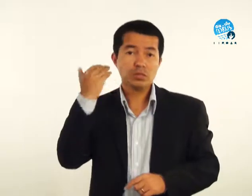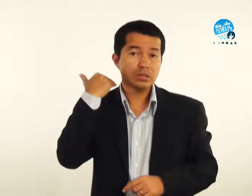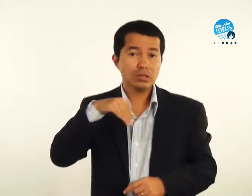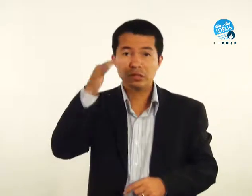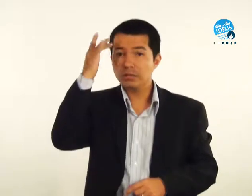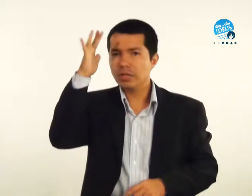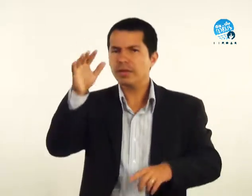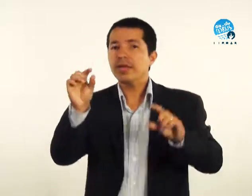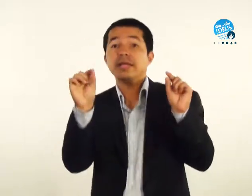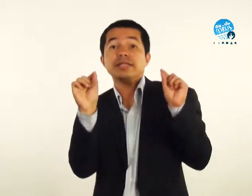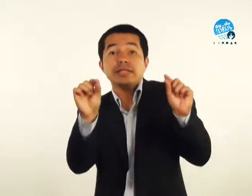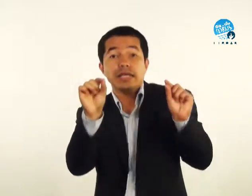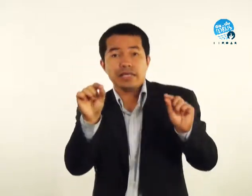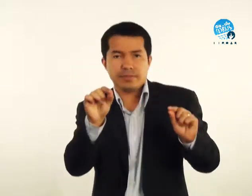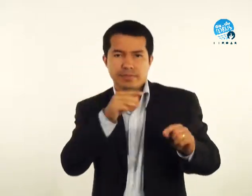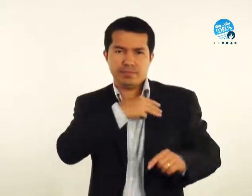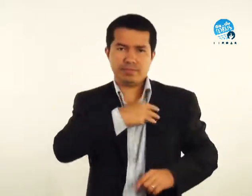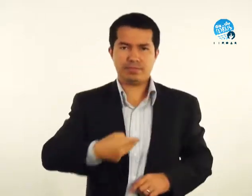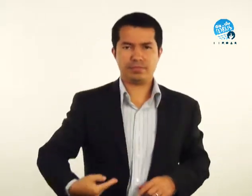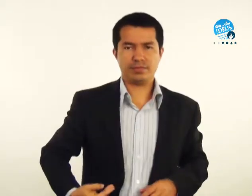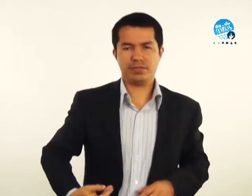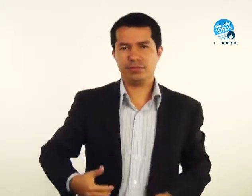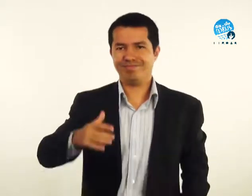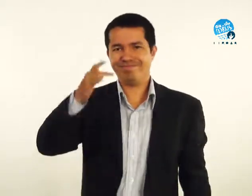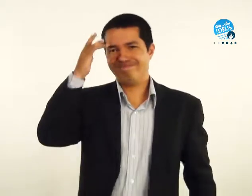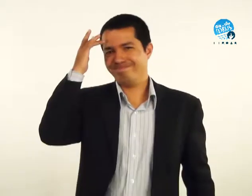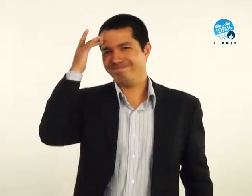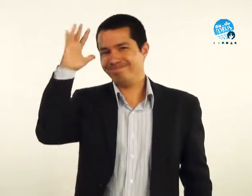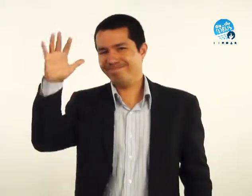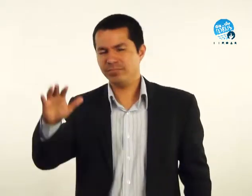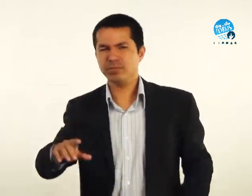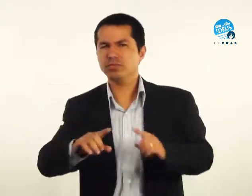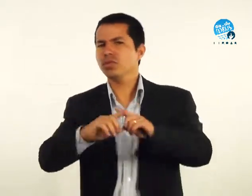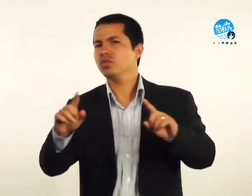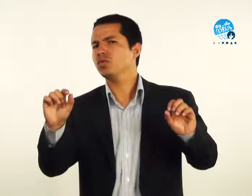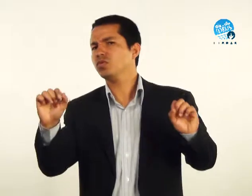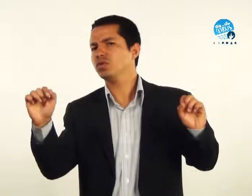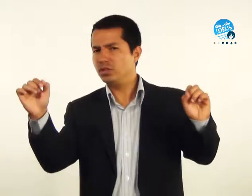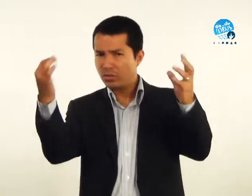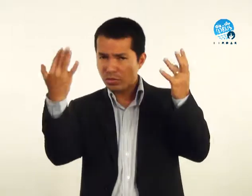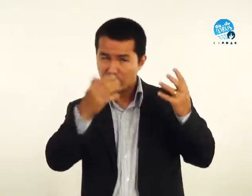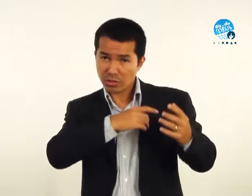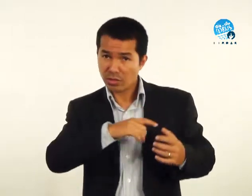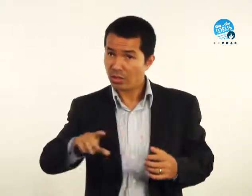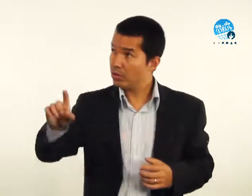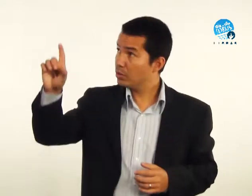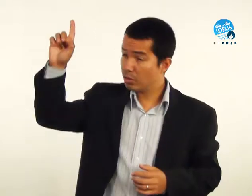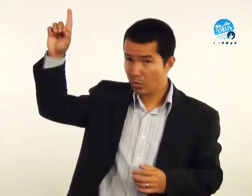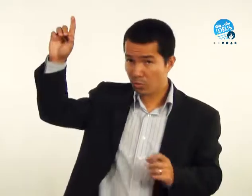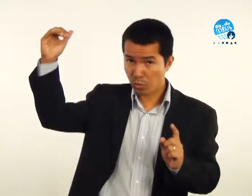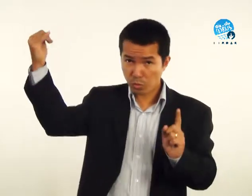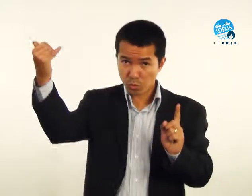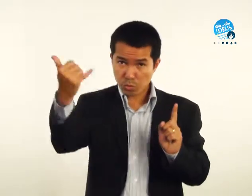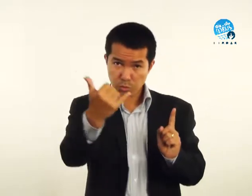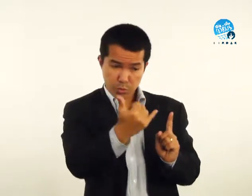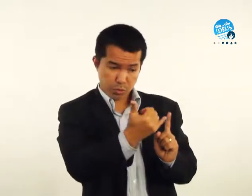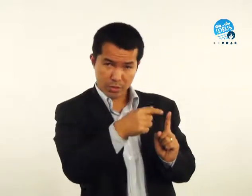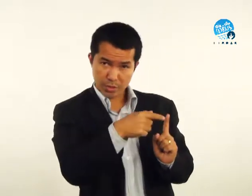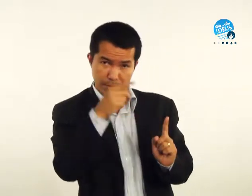o Messias prometido de Deus. E o que aconteceu foi que Deus disse para esse profeta João Batista o seguinte: